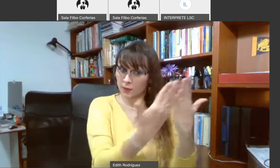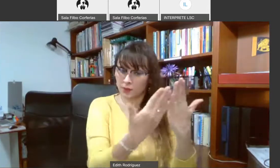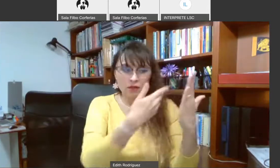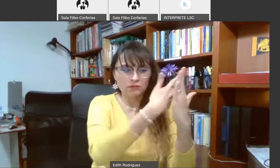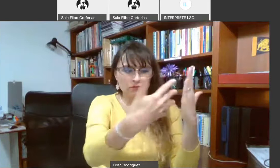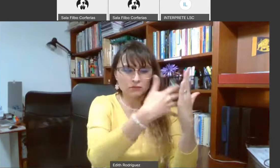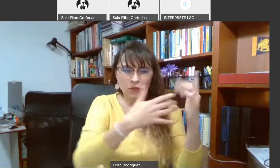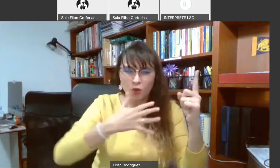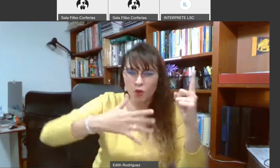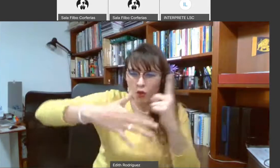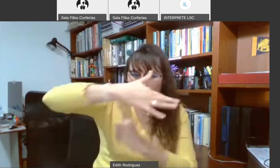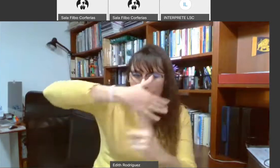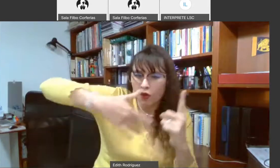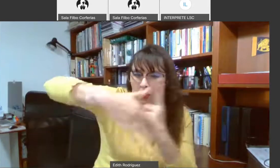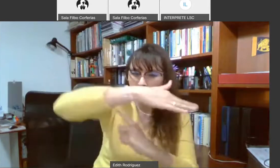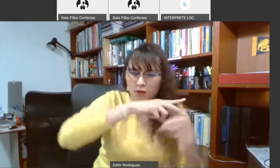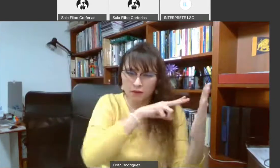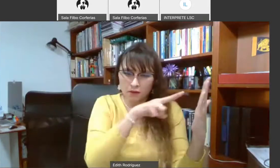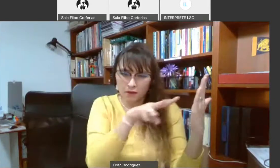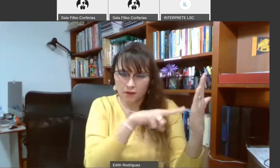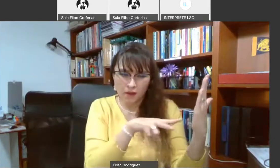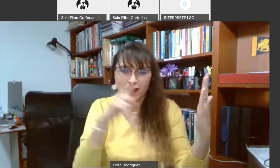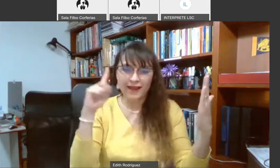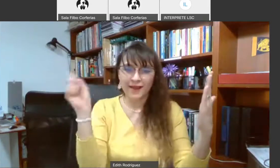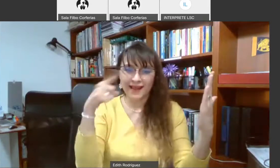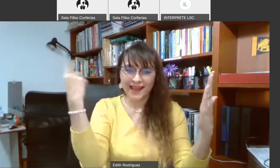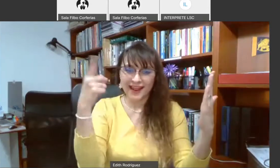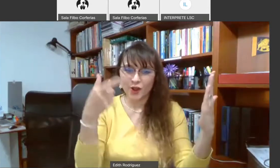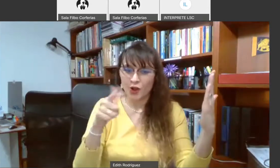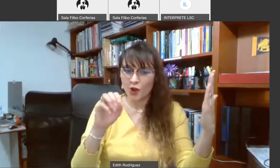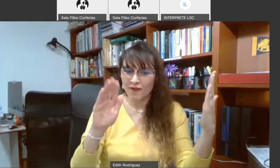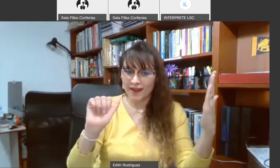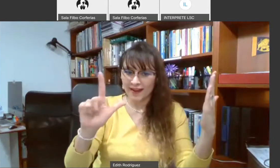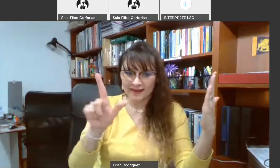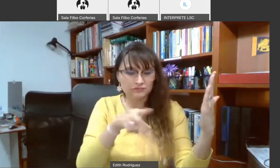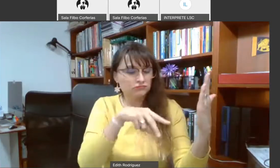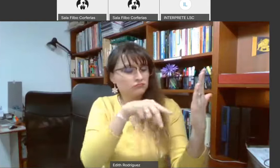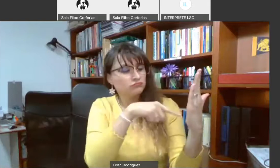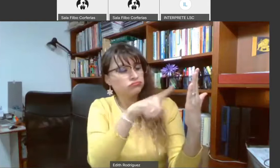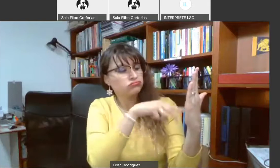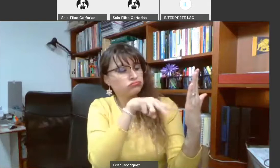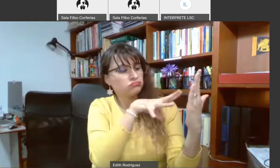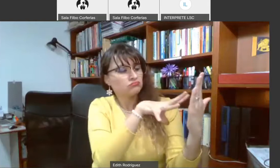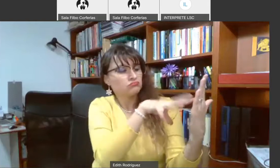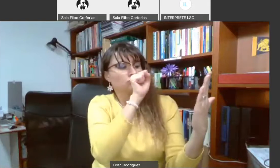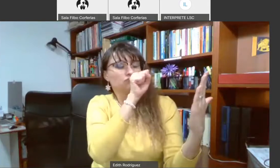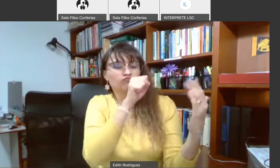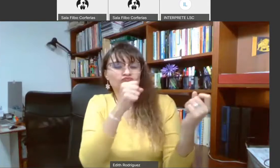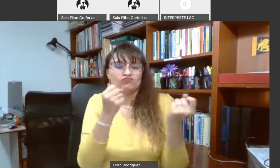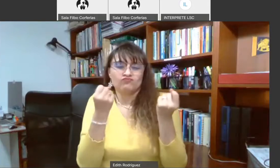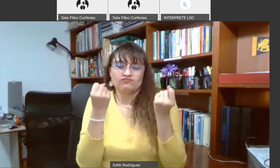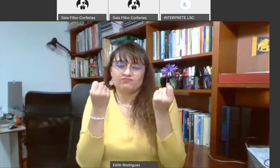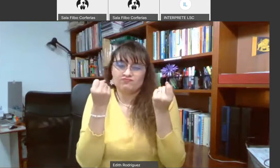comprendan así. Pero esto no se da de esta manera. Es importante entender el contexto